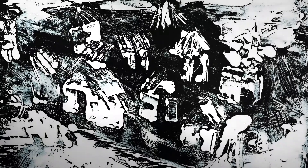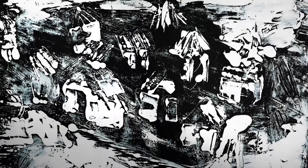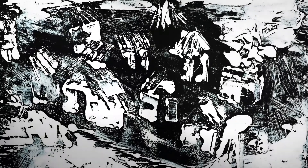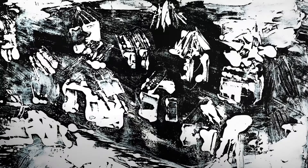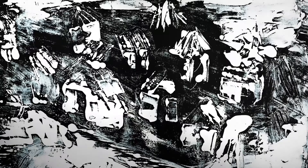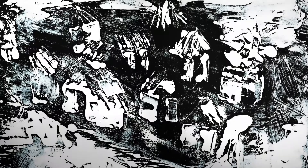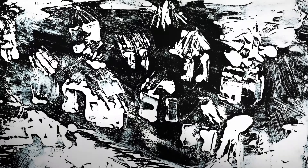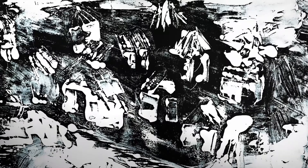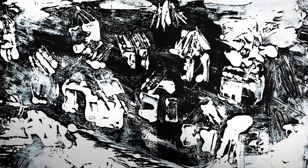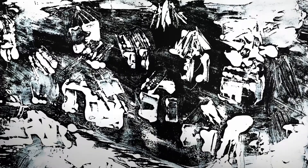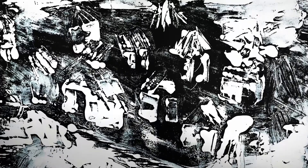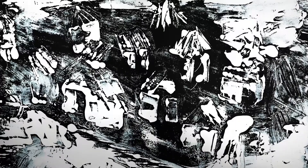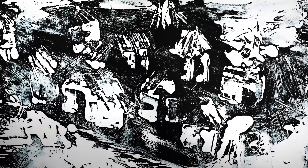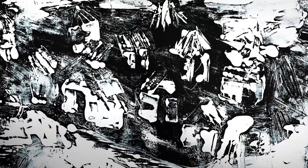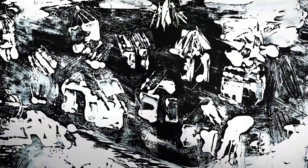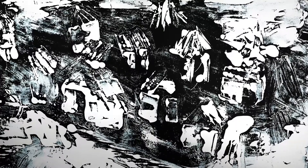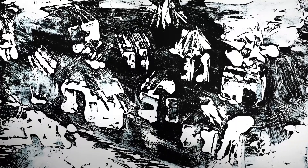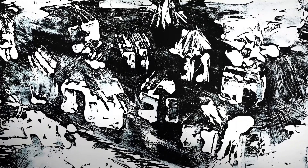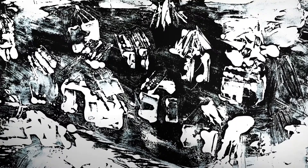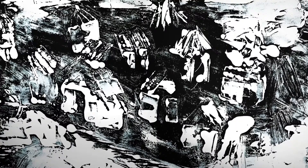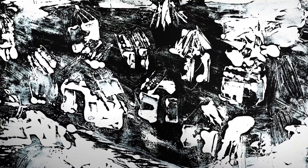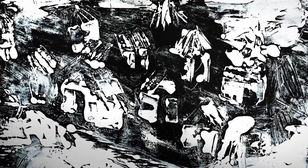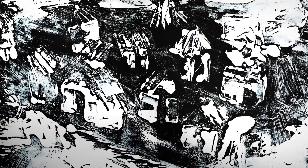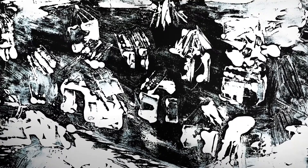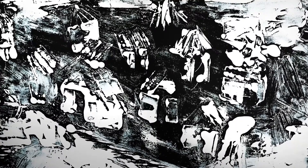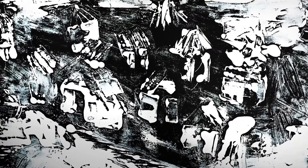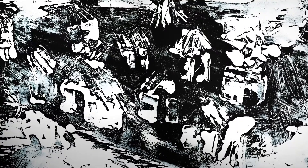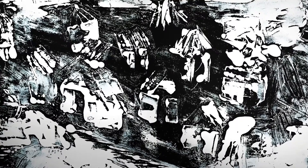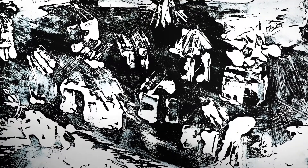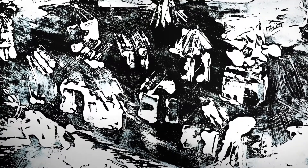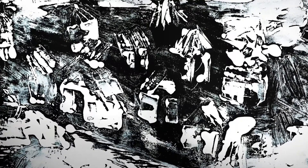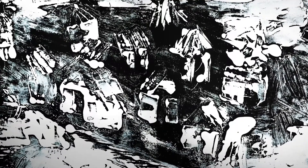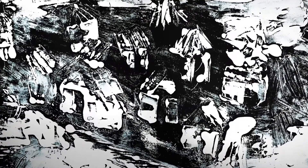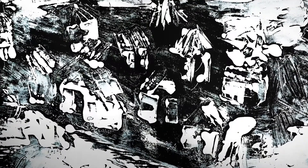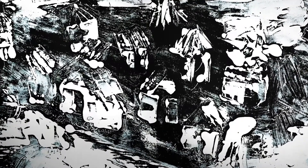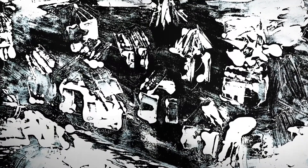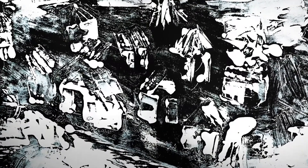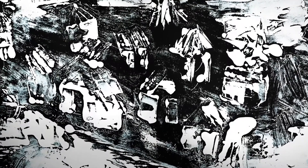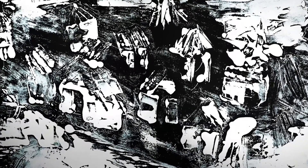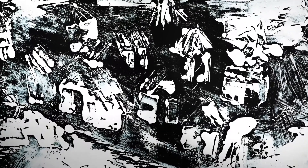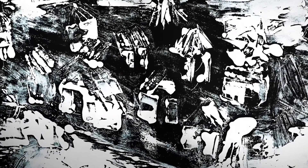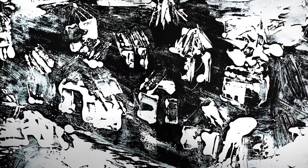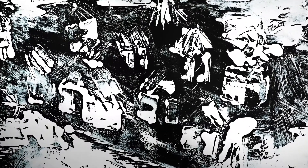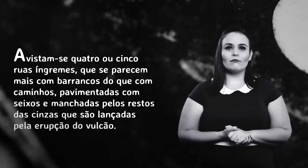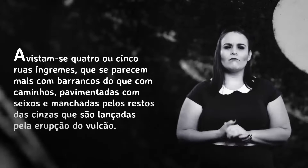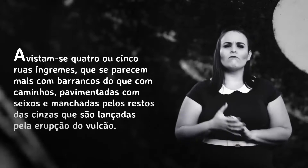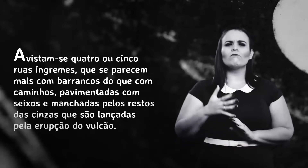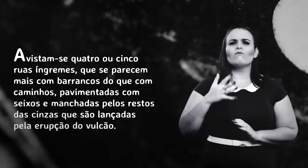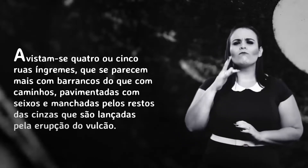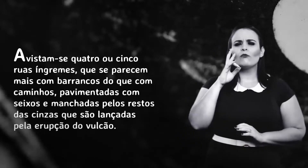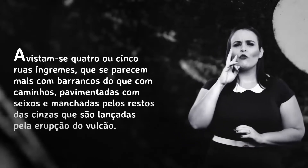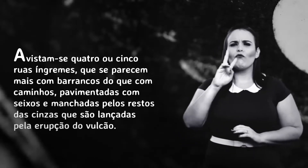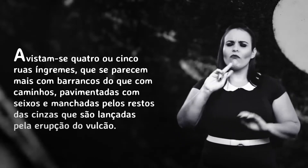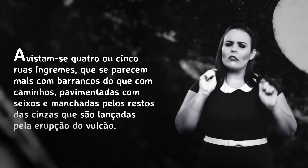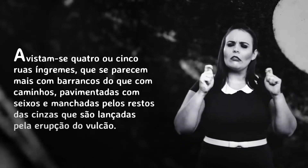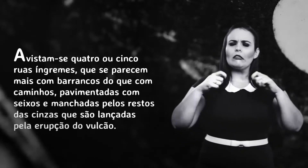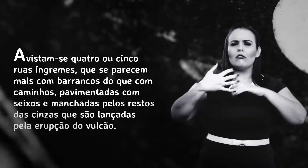Leuctrop, onde se destacam algumas de suas casas espalhadas numa clareira. Avistam-se 4 ou 5